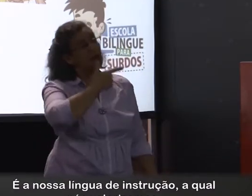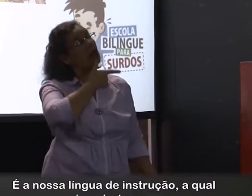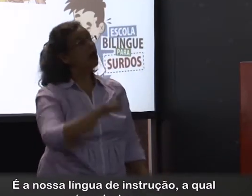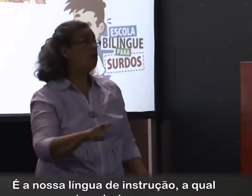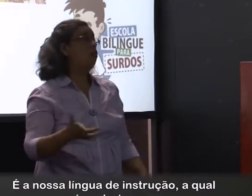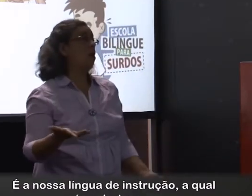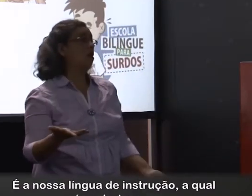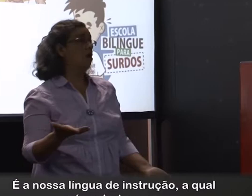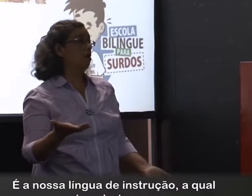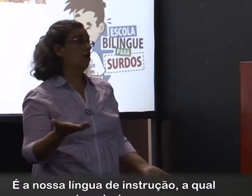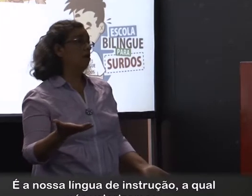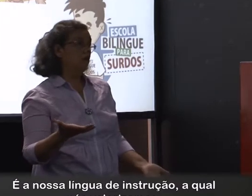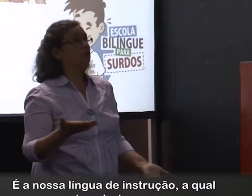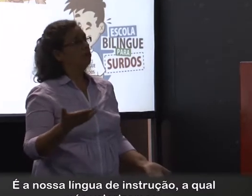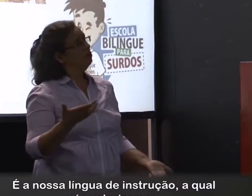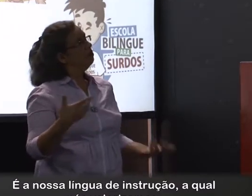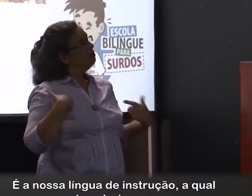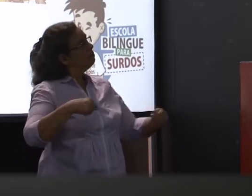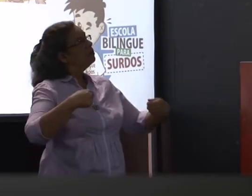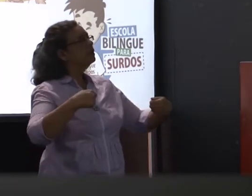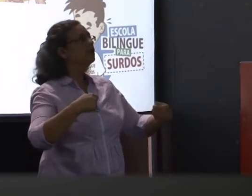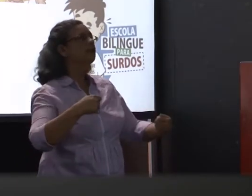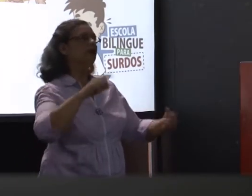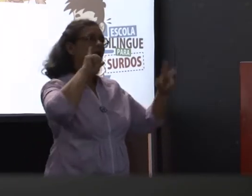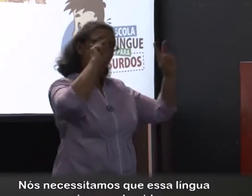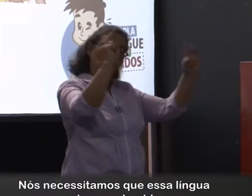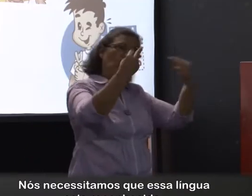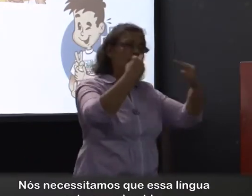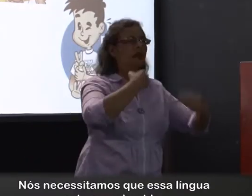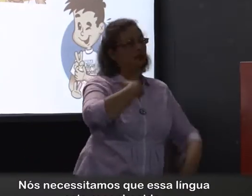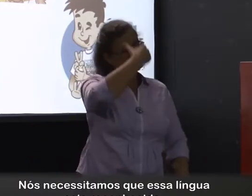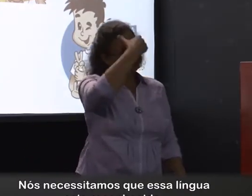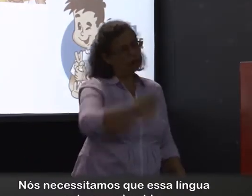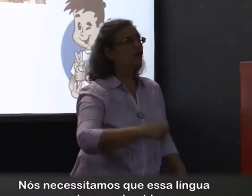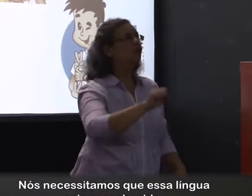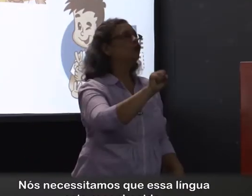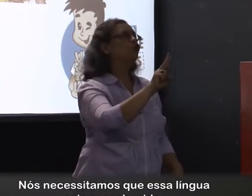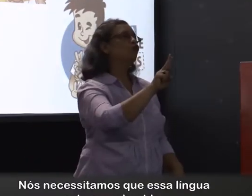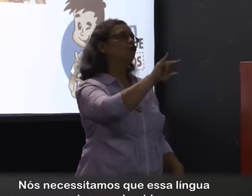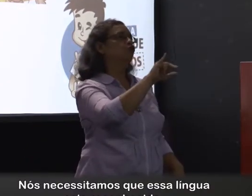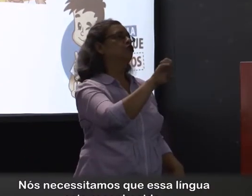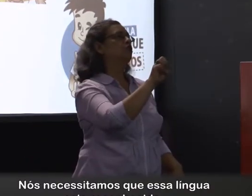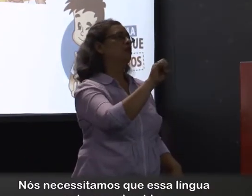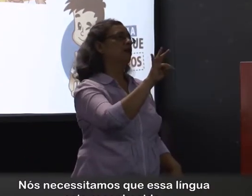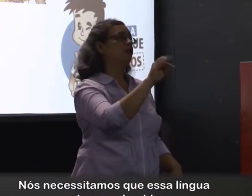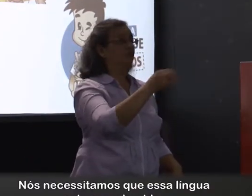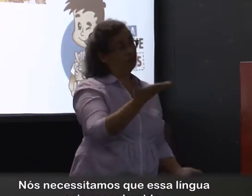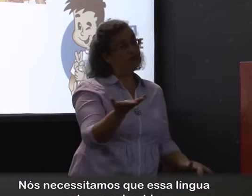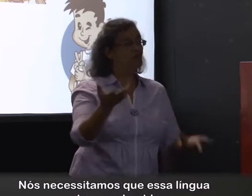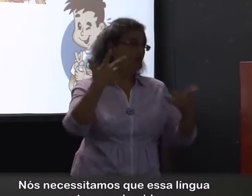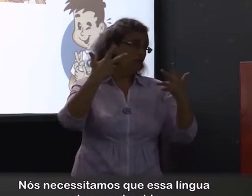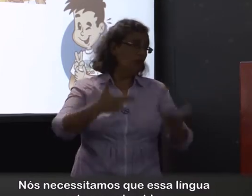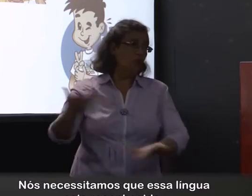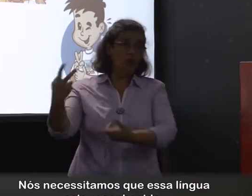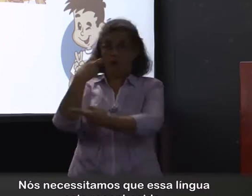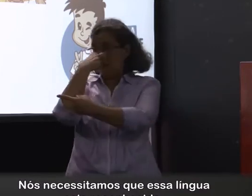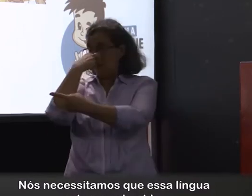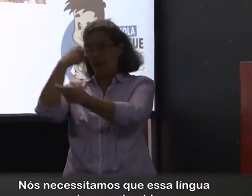instrução, é a qual a gente valoriza. Nós necessitamos que sejamos reconhecidos, que essa língua